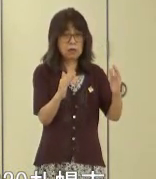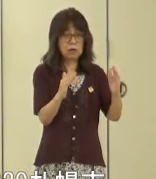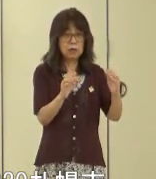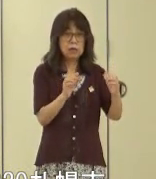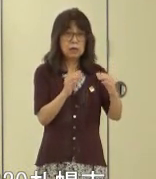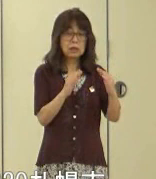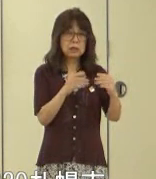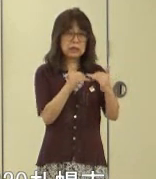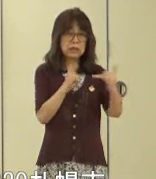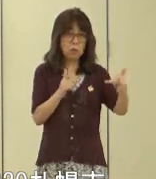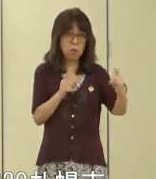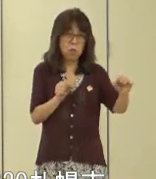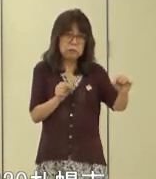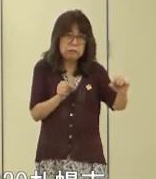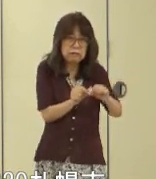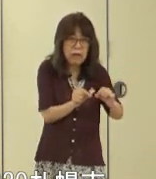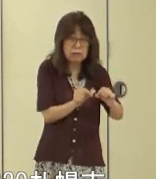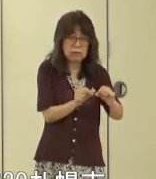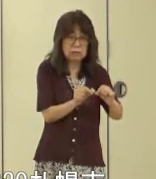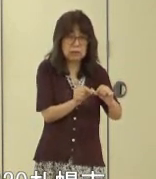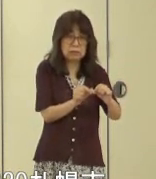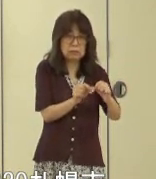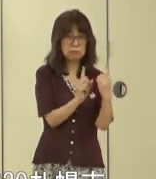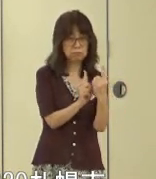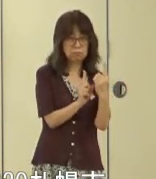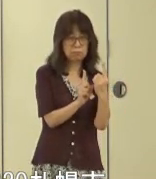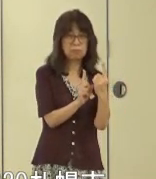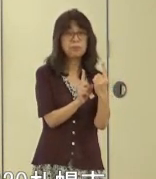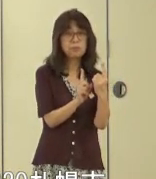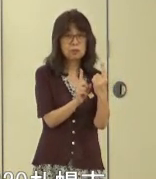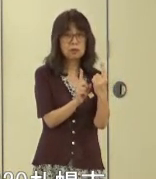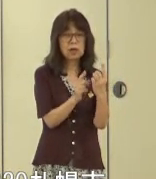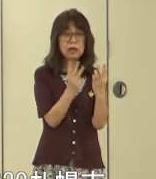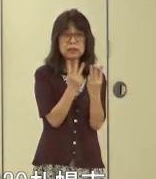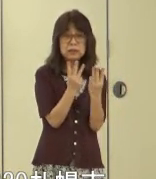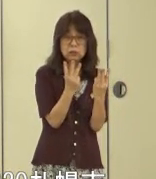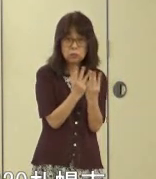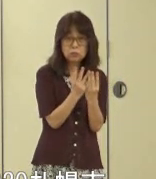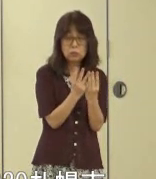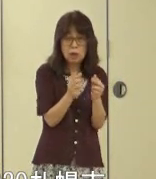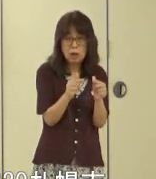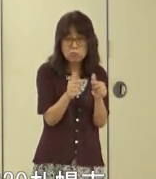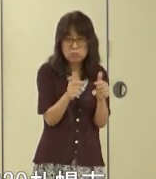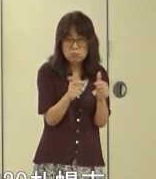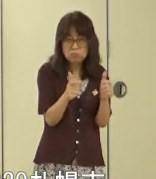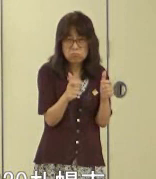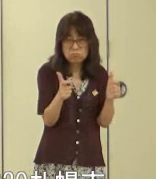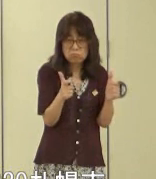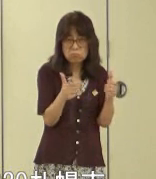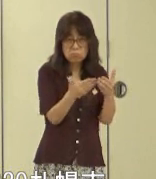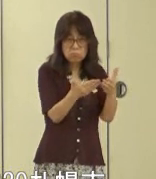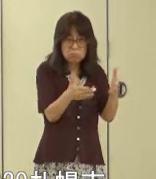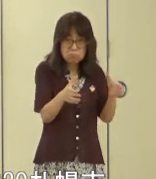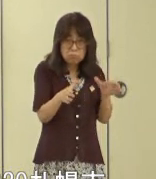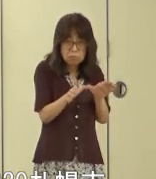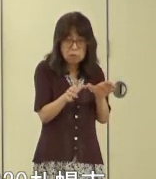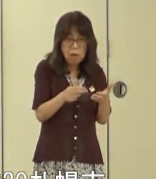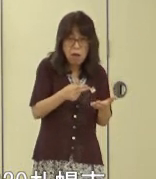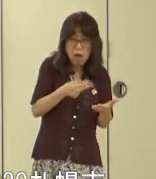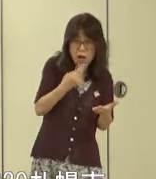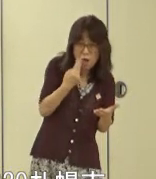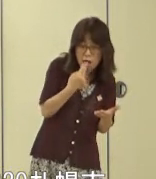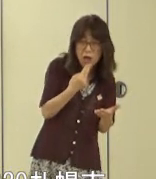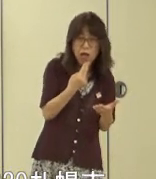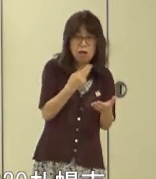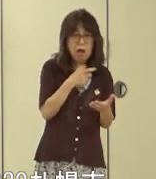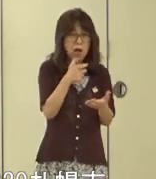行って、まあ、ある程度の人数複数人がですね、 会食をする、大声を出して話